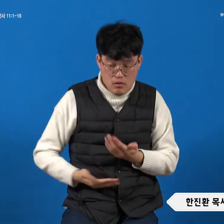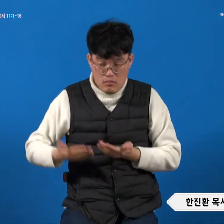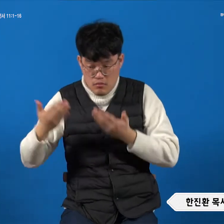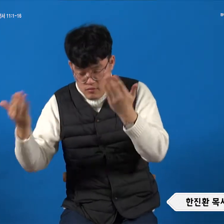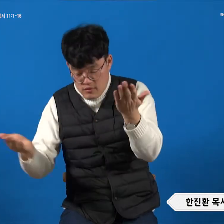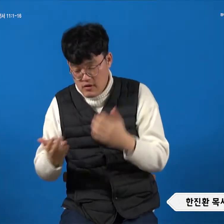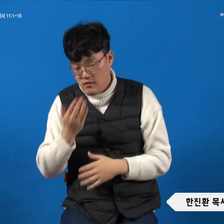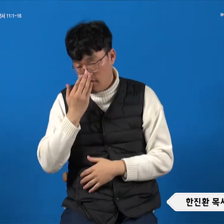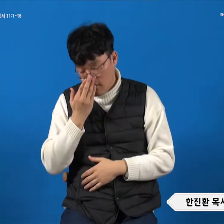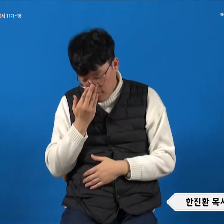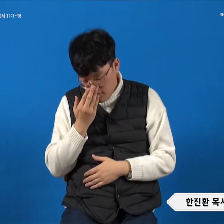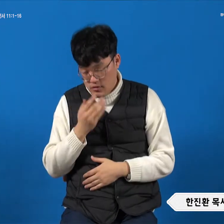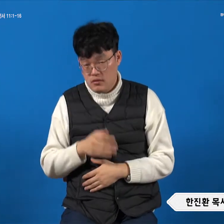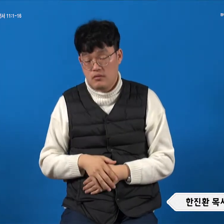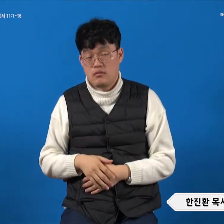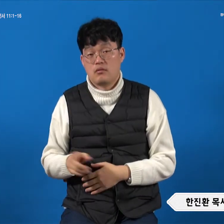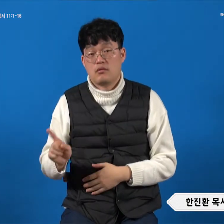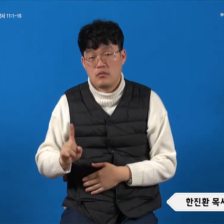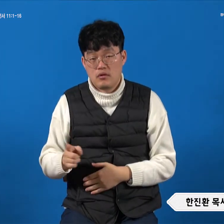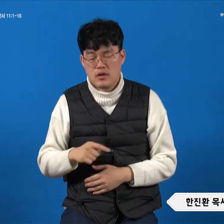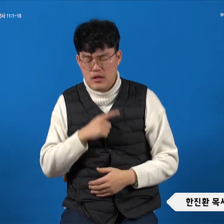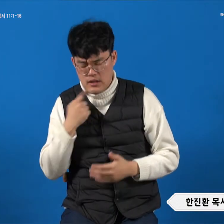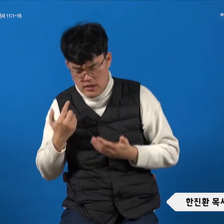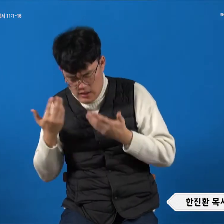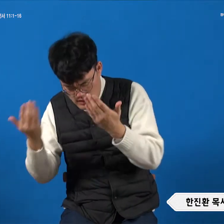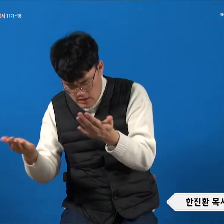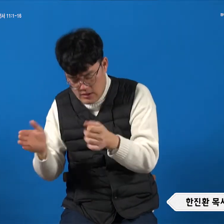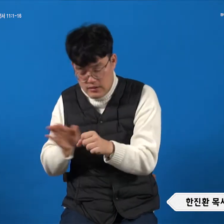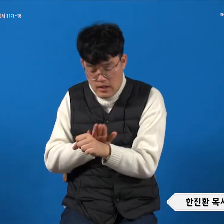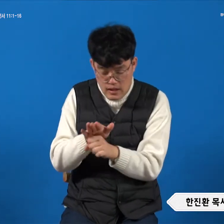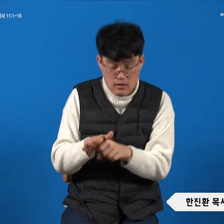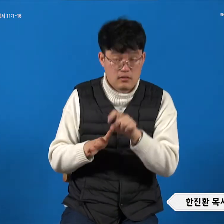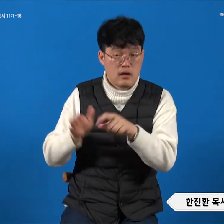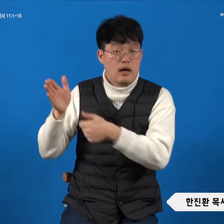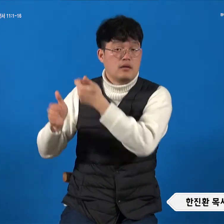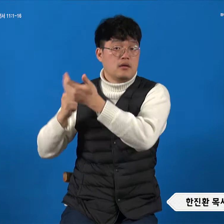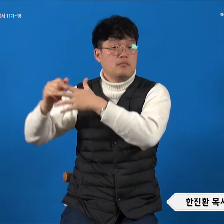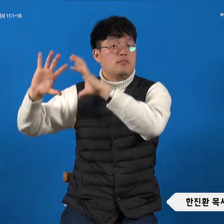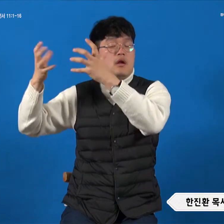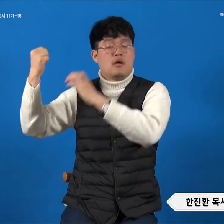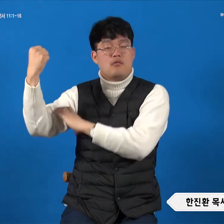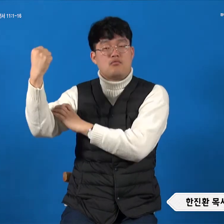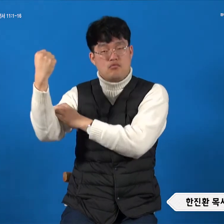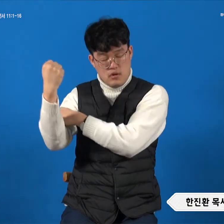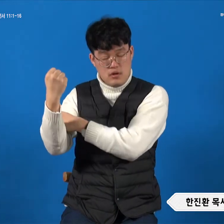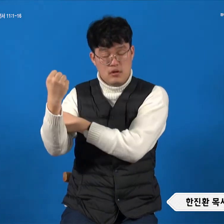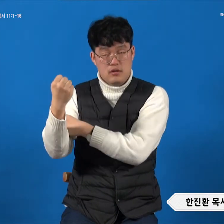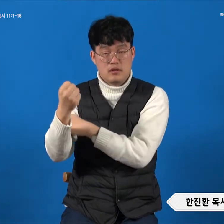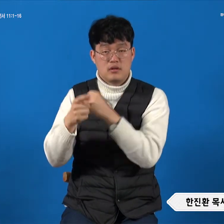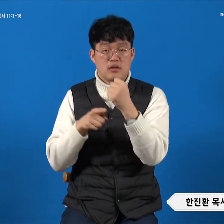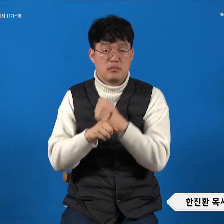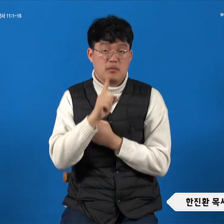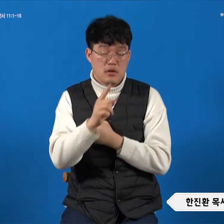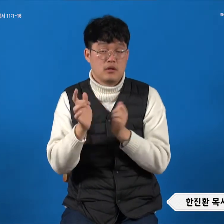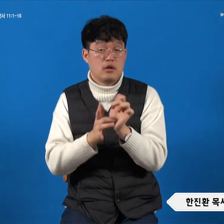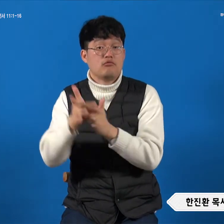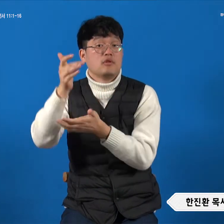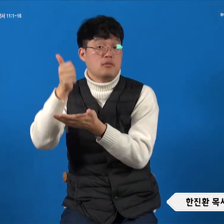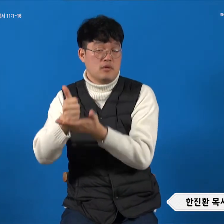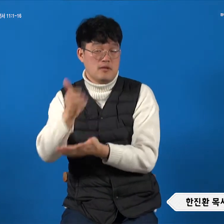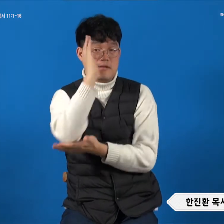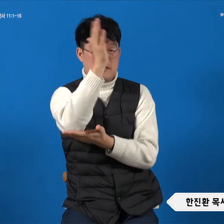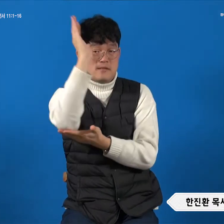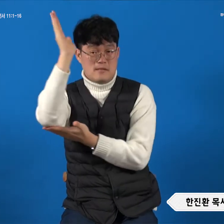섬기고 봉사하고 희생하고 사랑하는 것이 그것이 하나님 나라에서의 권위다.